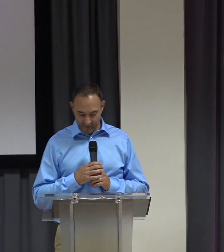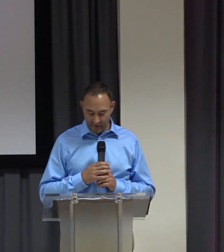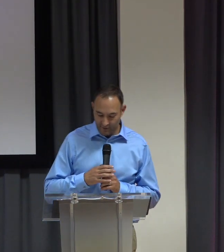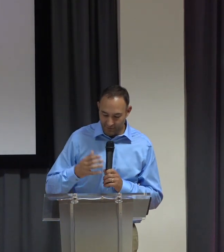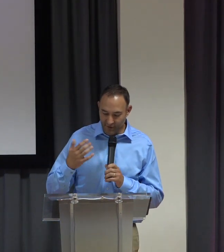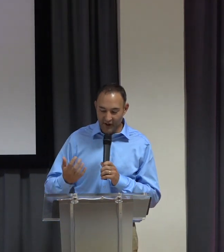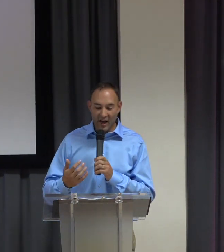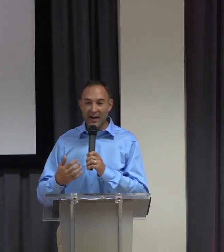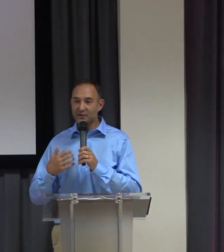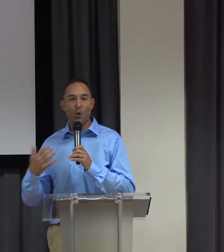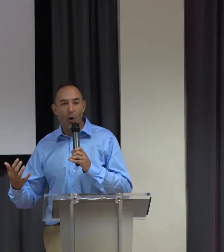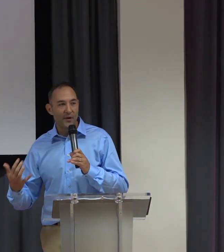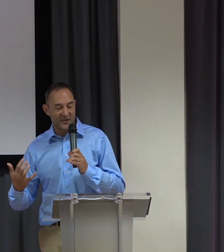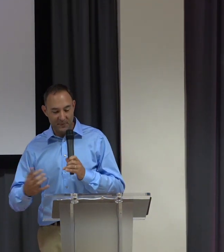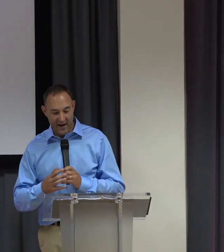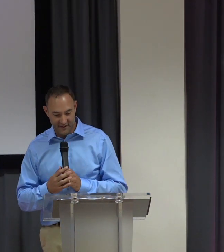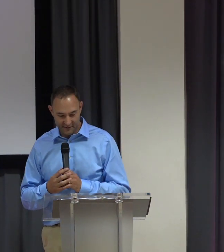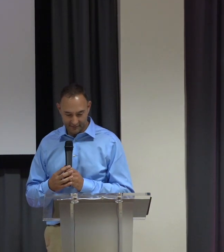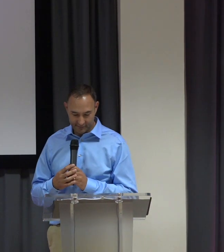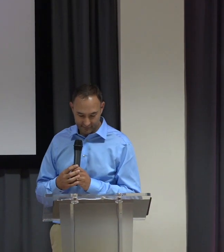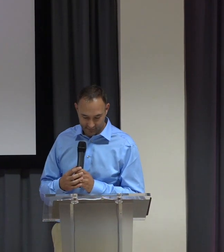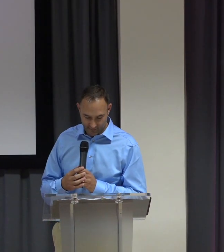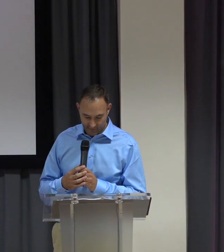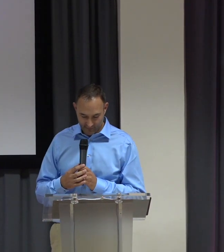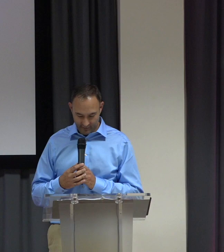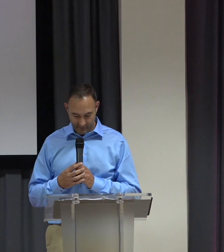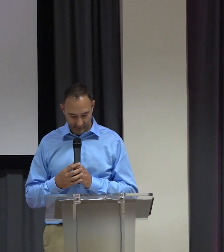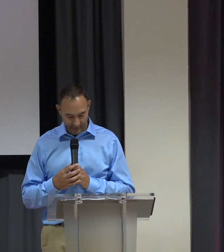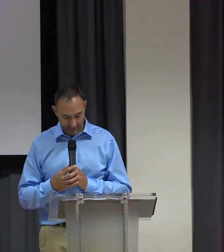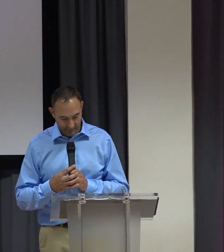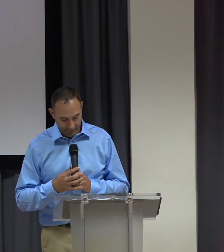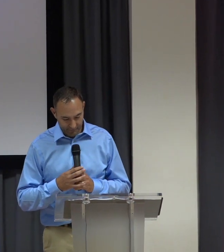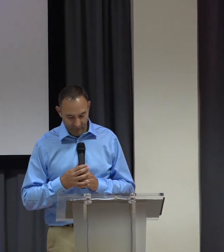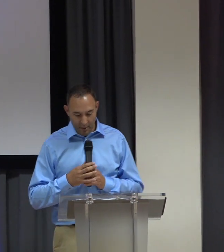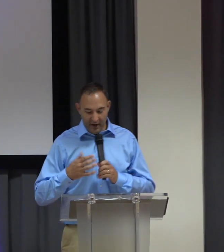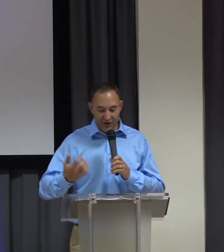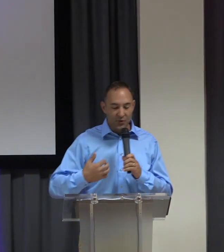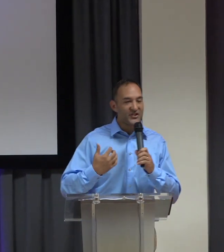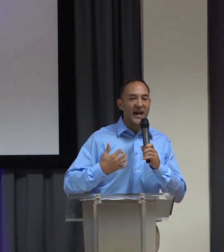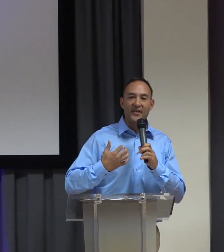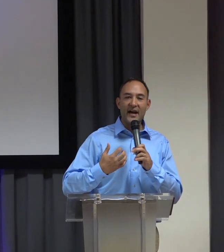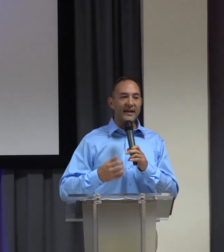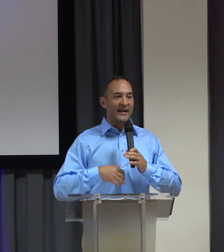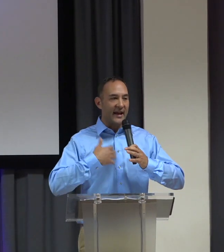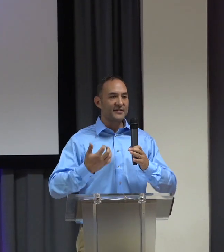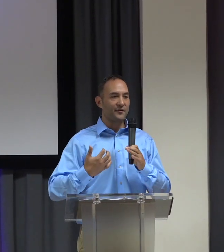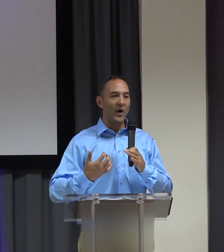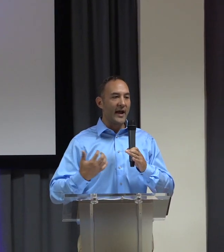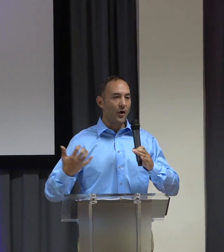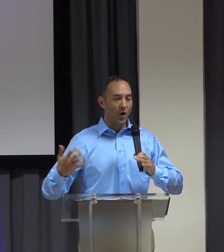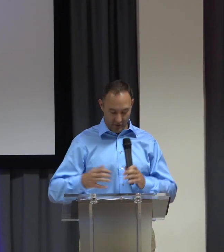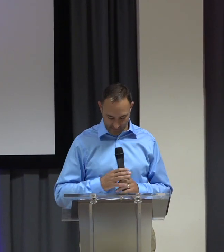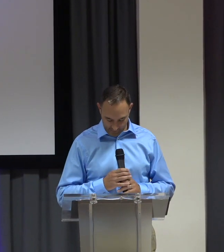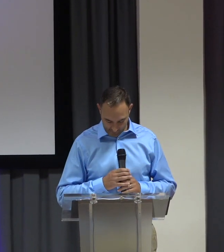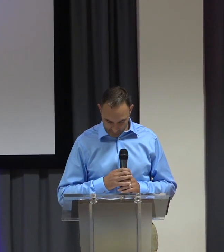nous terrifier aussi. Fearing God is more than respect. Et craindre Dieu, c'est plus que le respect. But I don't say that in a negative way